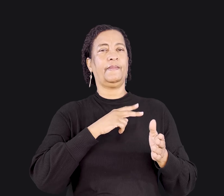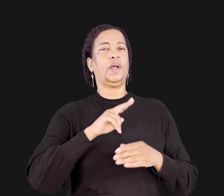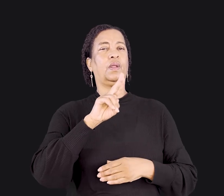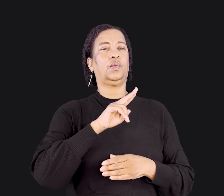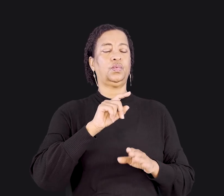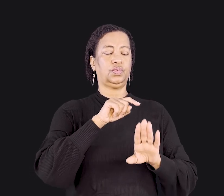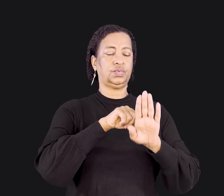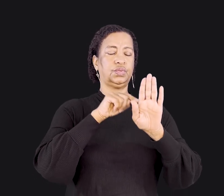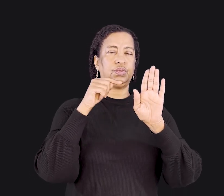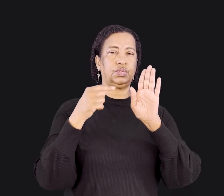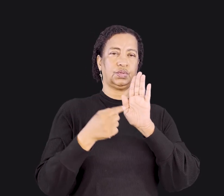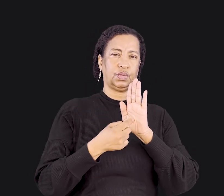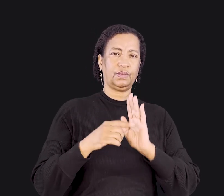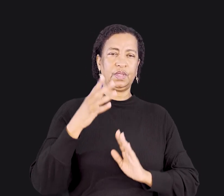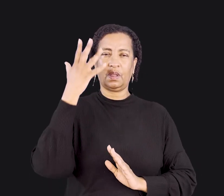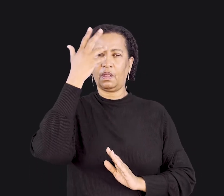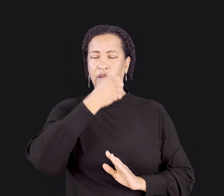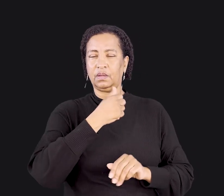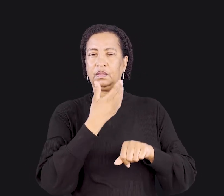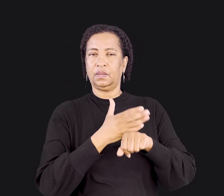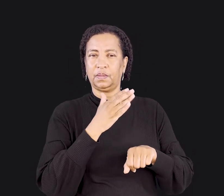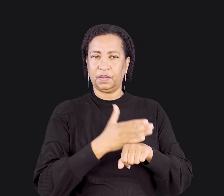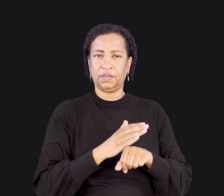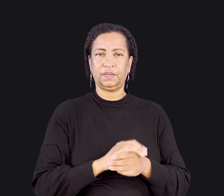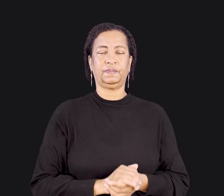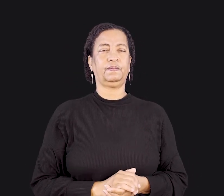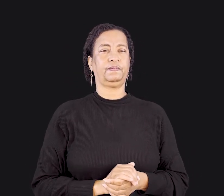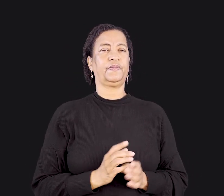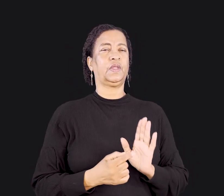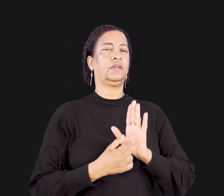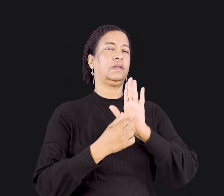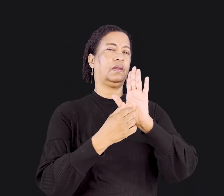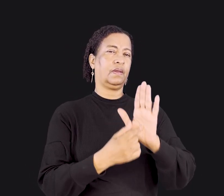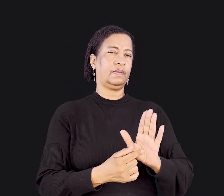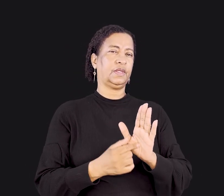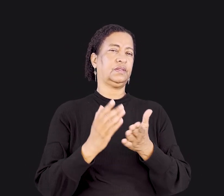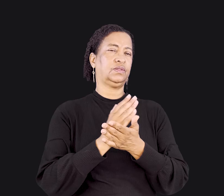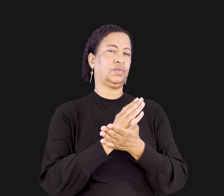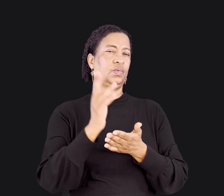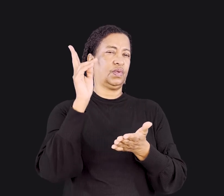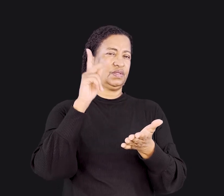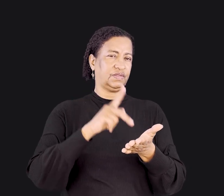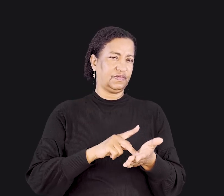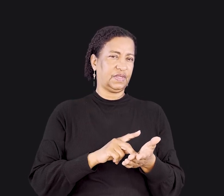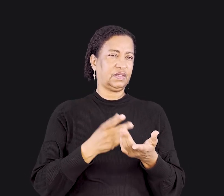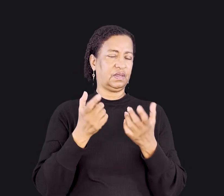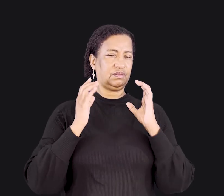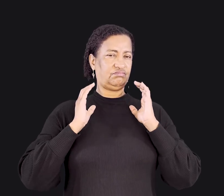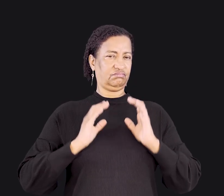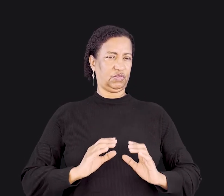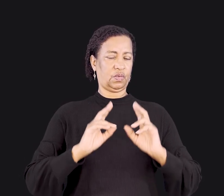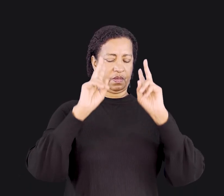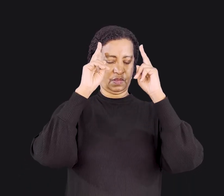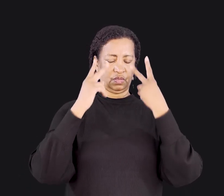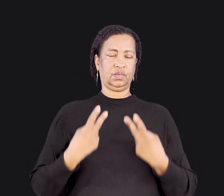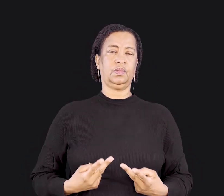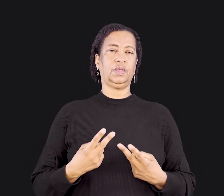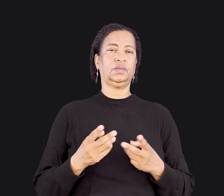uma metáfora muito bonita e prática. Paulo apresenta algumas verdades sobre o comportamento humano. Resumi